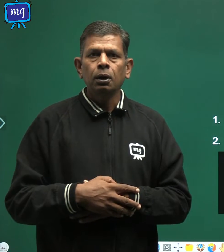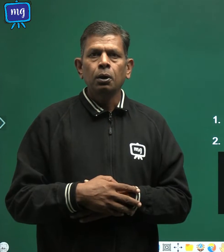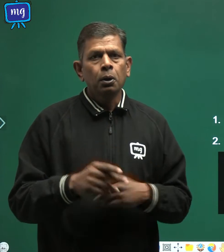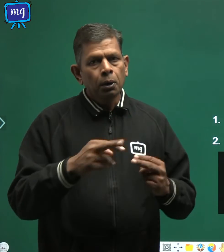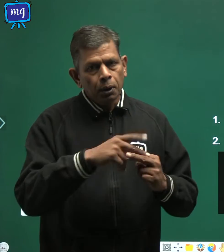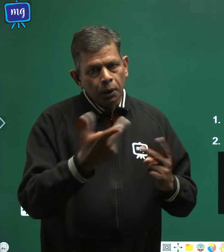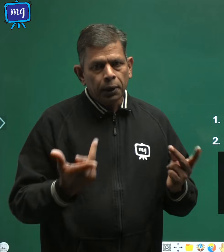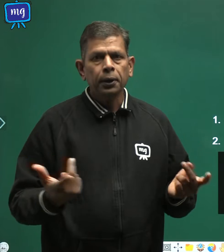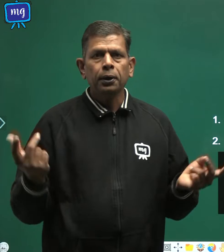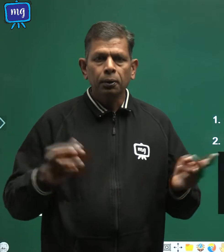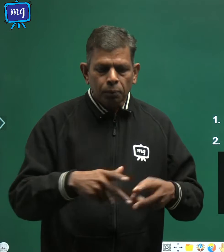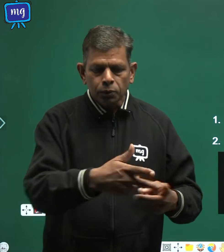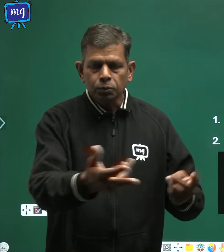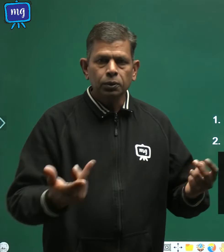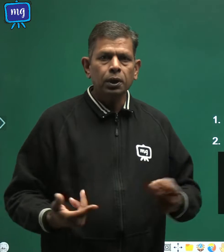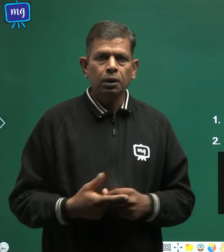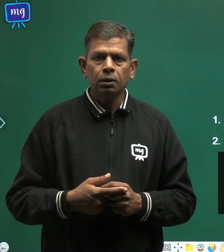अनेक वस्तुओं के